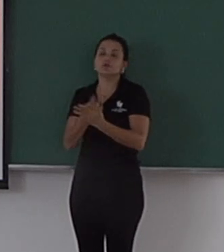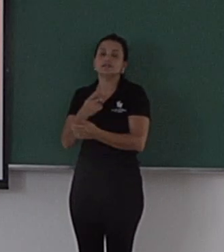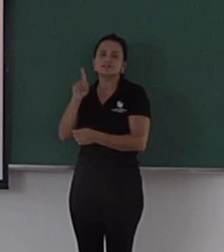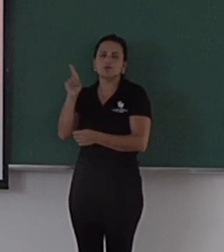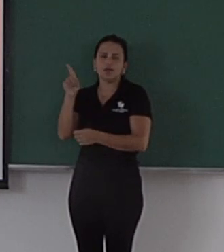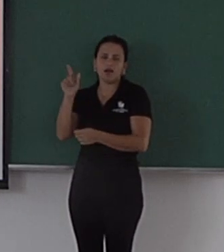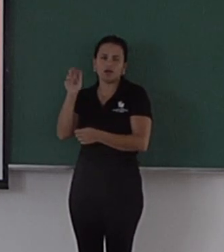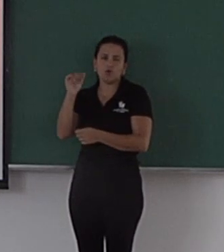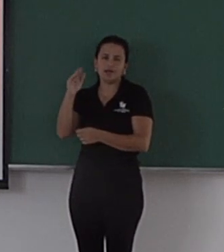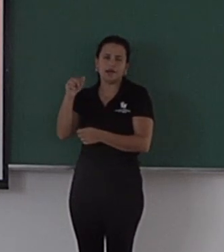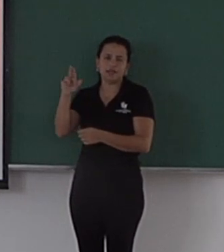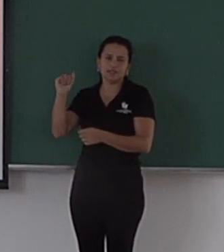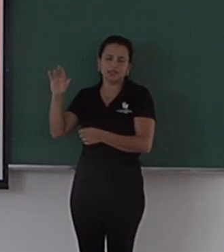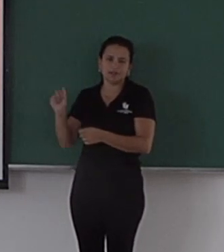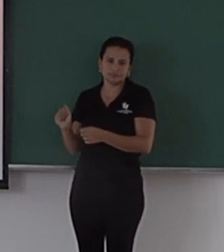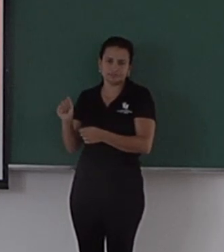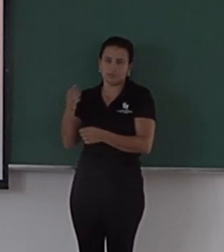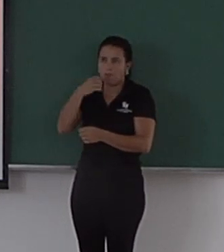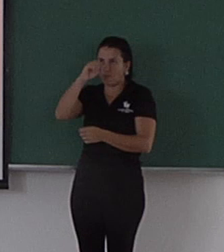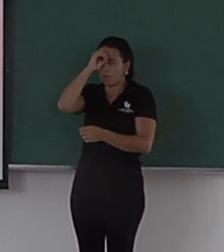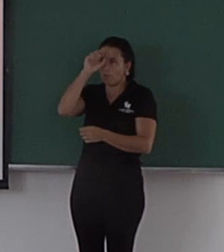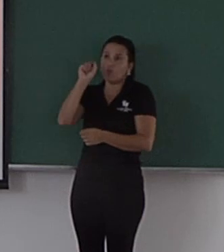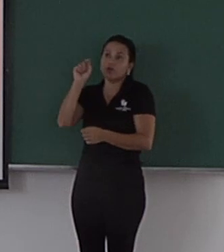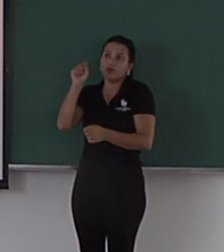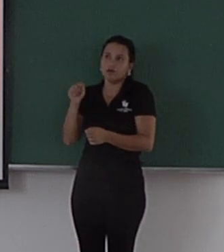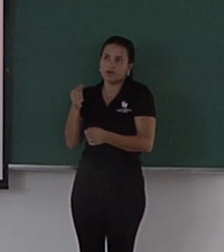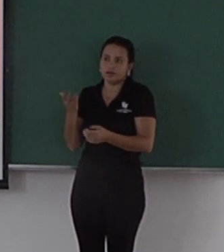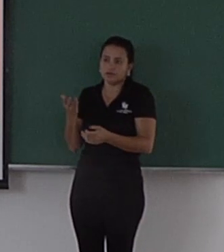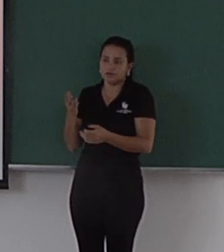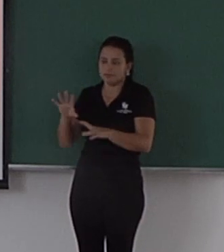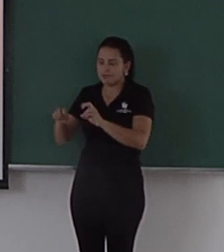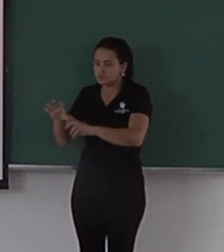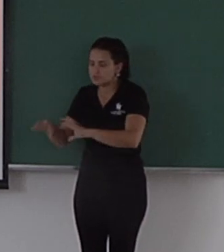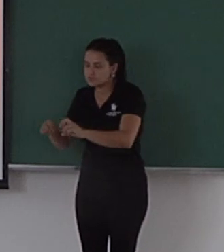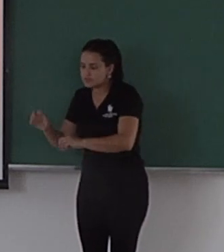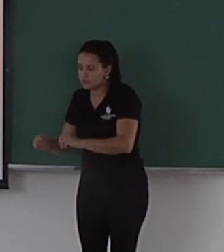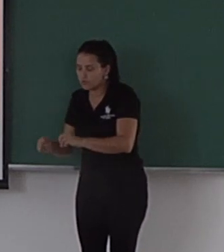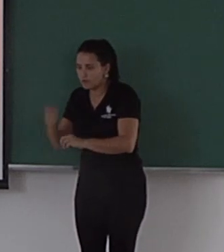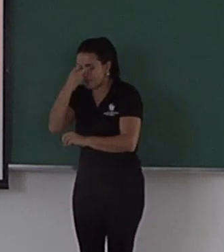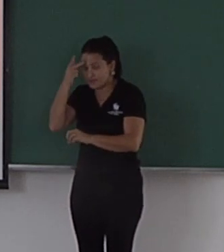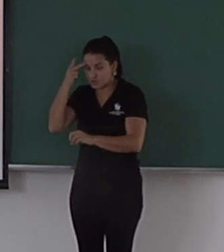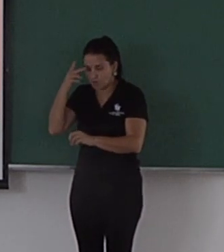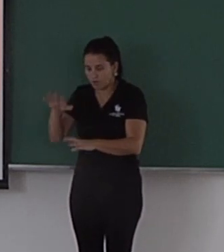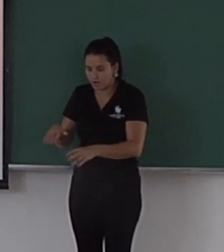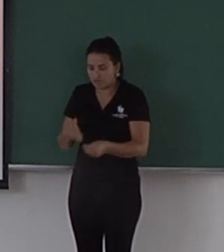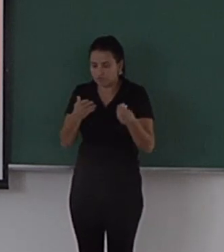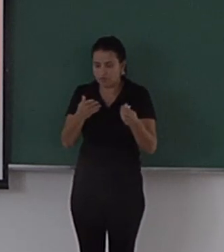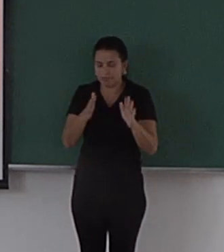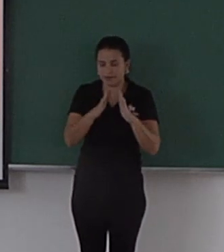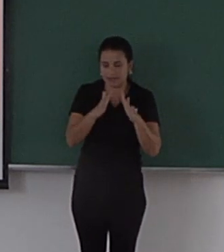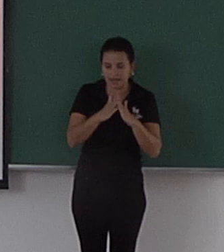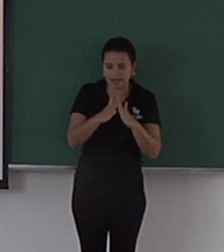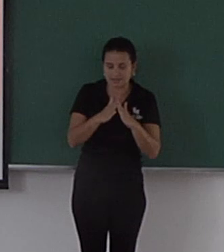né, eles não sabiam direito o que era, manuseou, o indivíduo levou para casa, né, passou no corpo, né, a criança